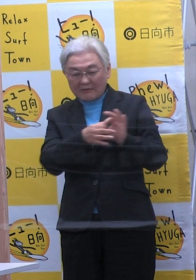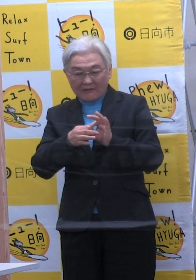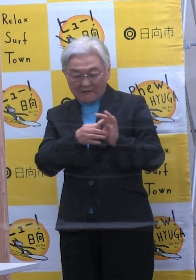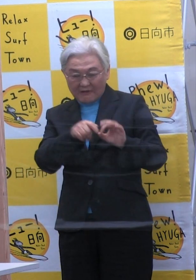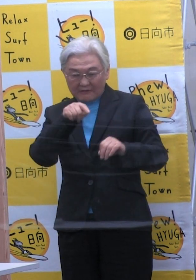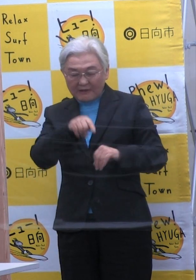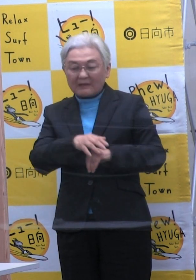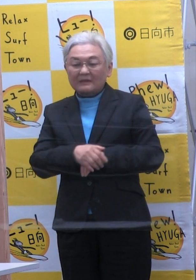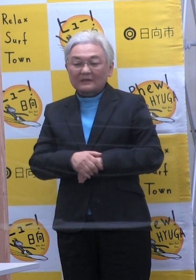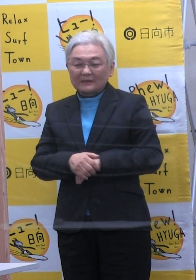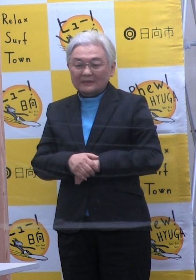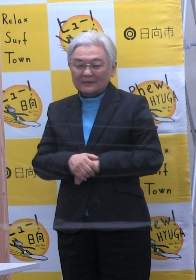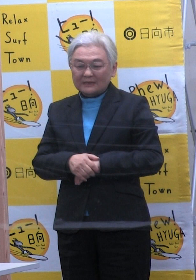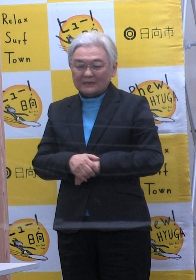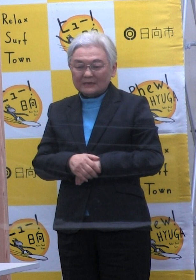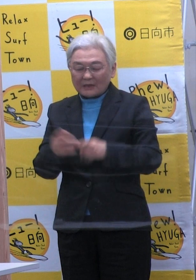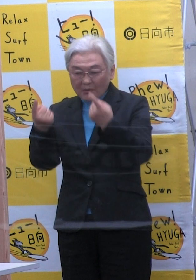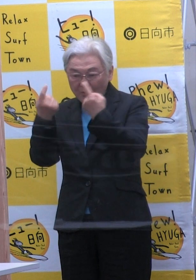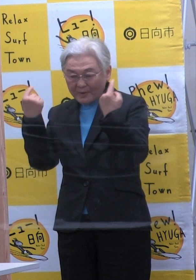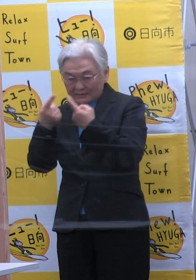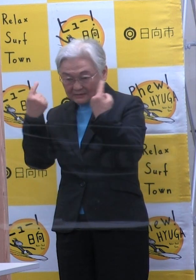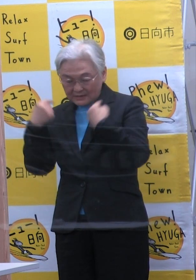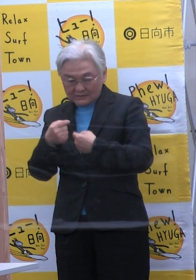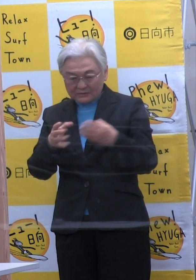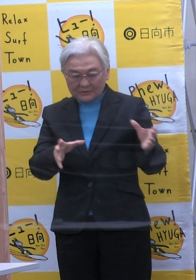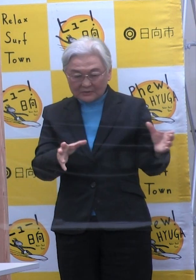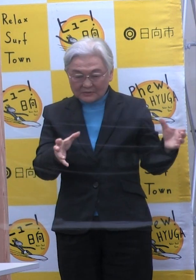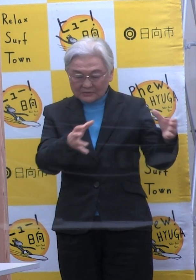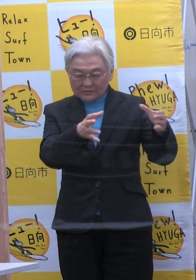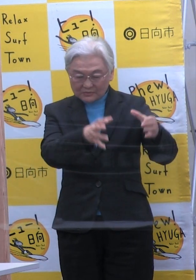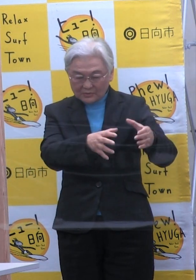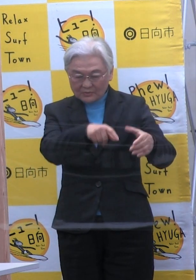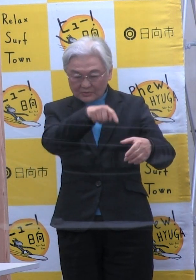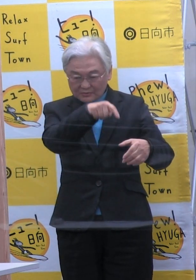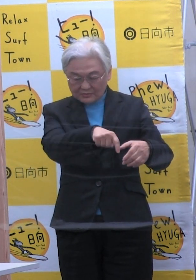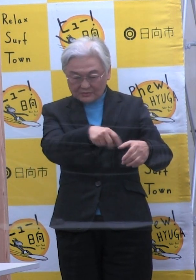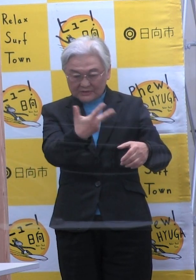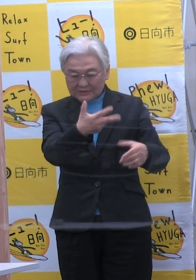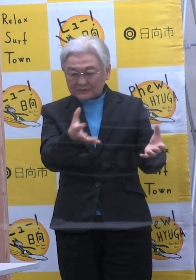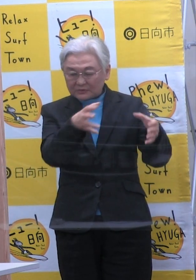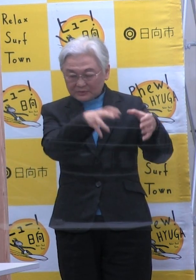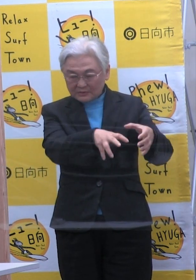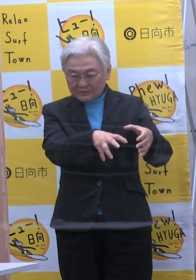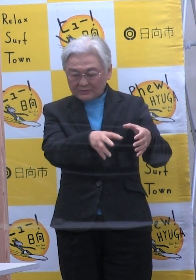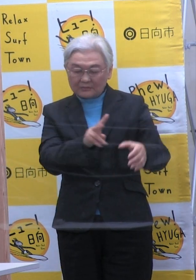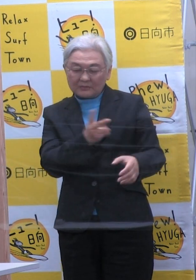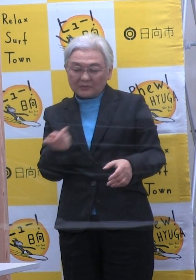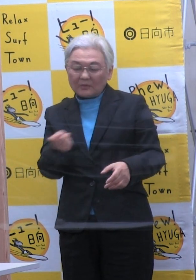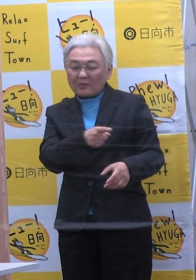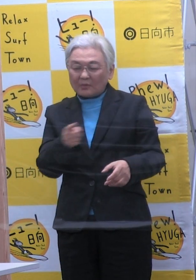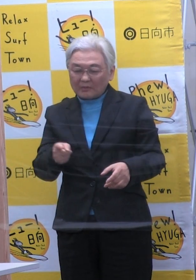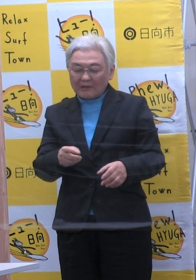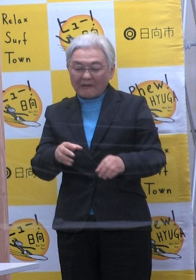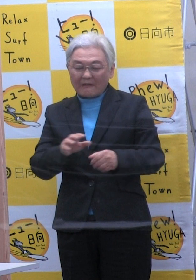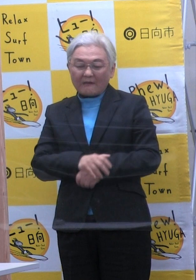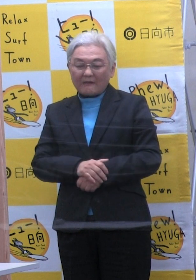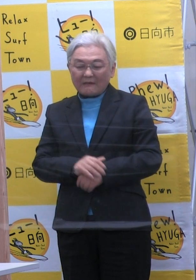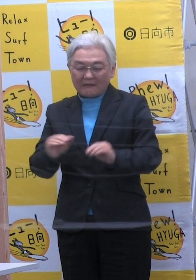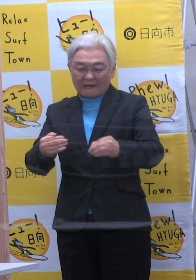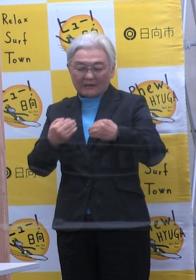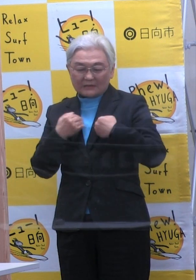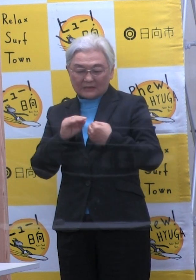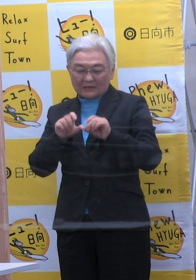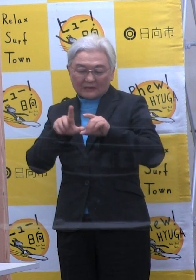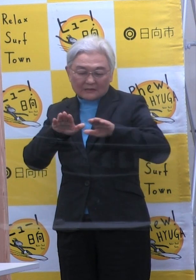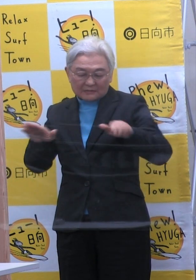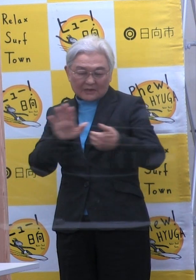により、個別接種や市役所での集団接種により、感染拡大防止に